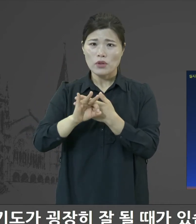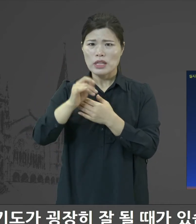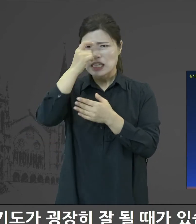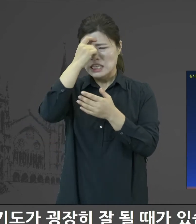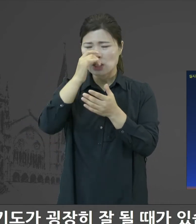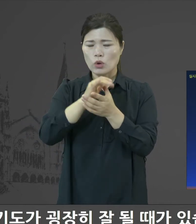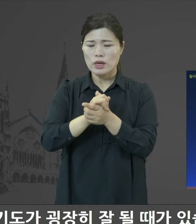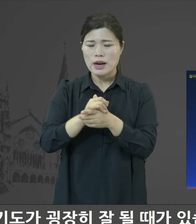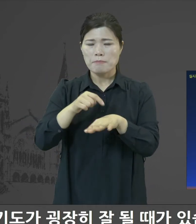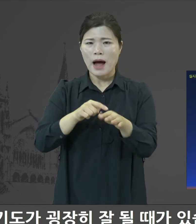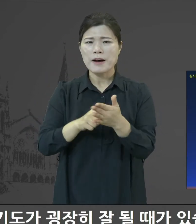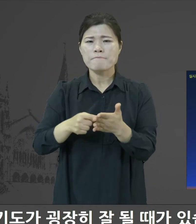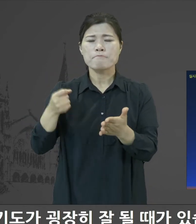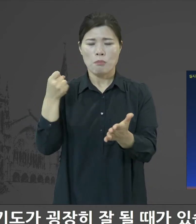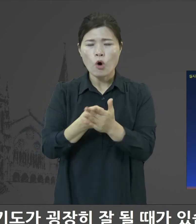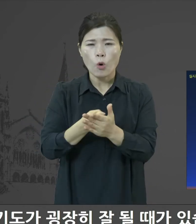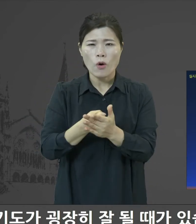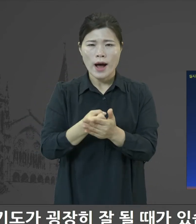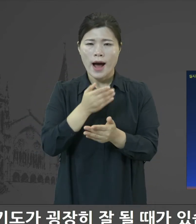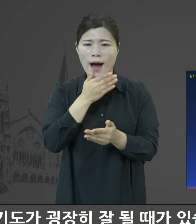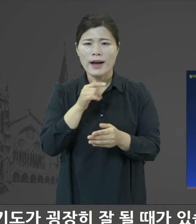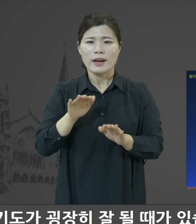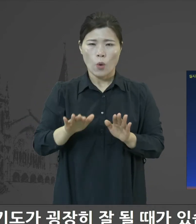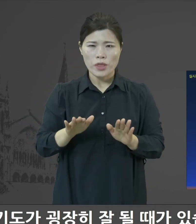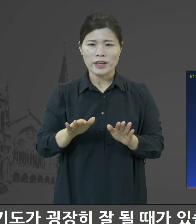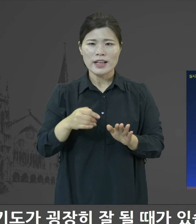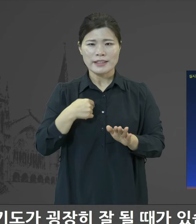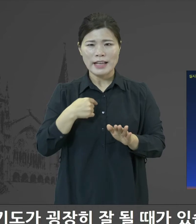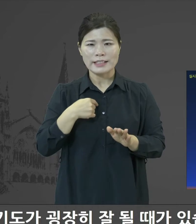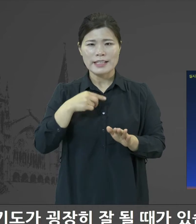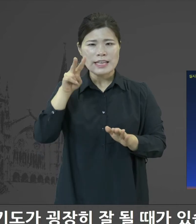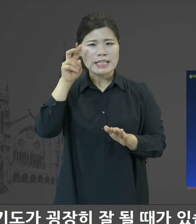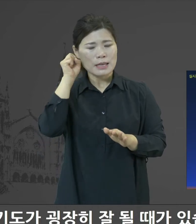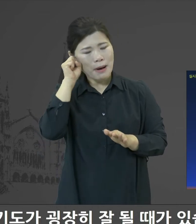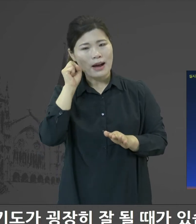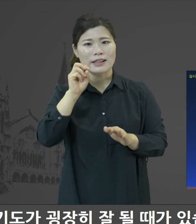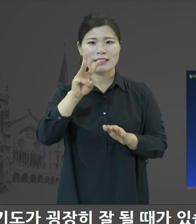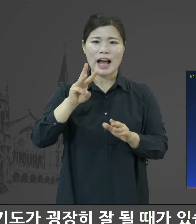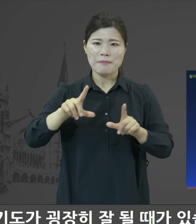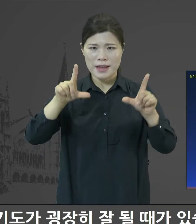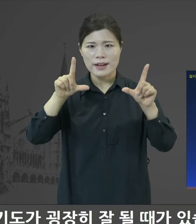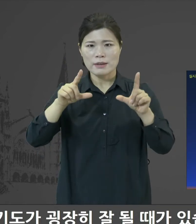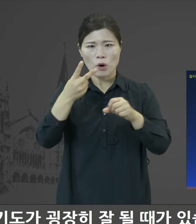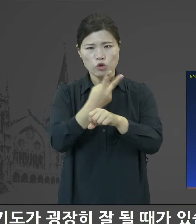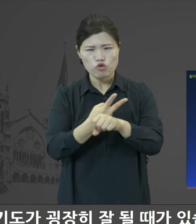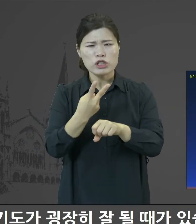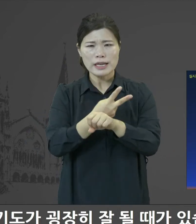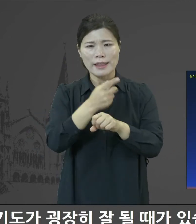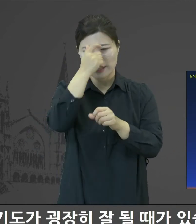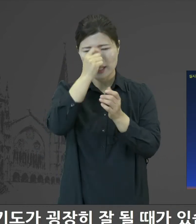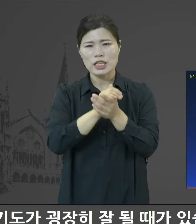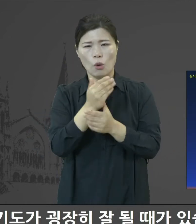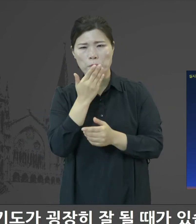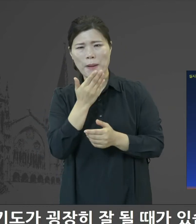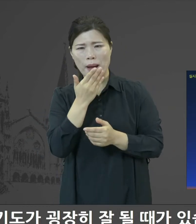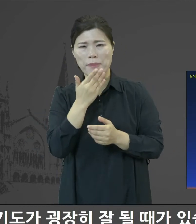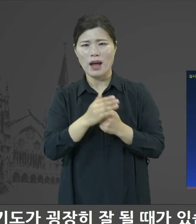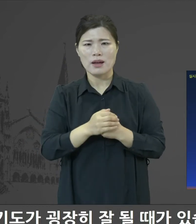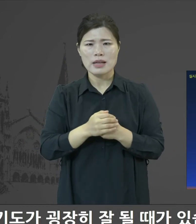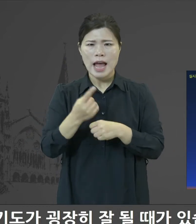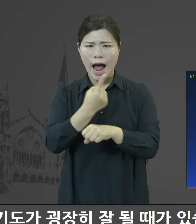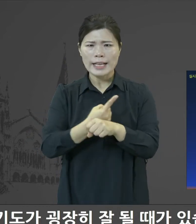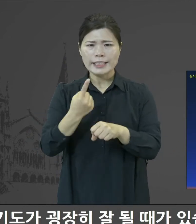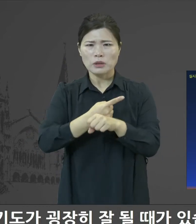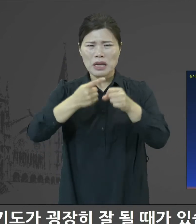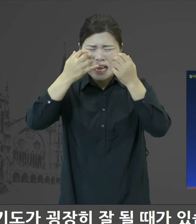기도를 나는 기도 날 잡으면 2박 3일 할 수 있어. 아니 2시간 할 수 있어. 내가 그냥 1시간 콧물 눈물 다 쏟고 주님